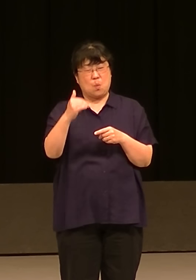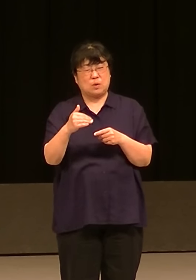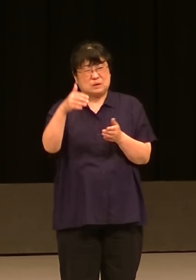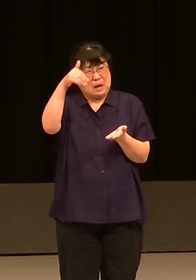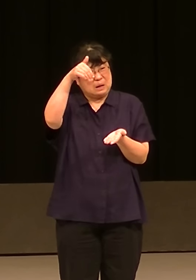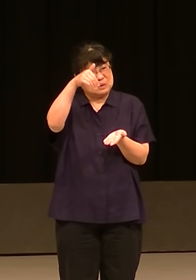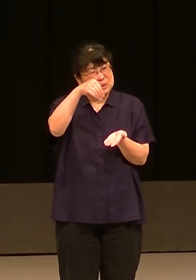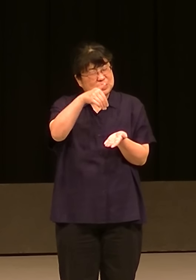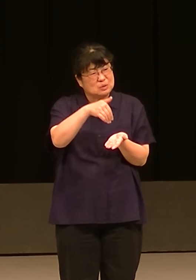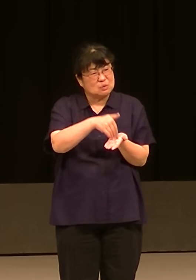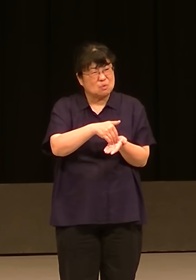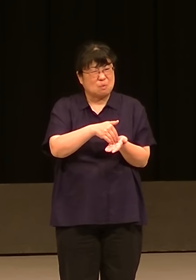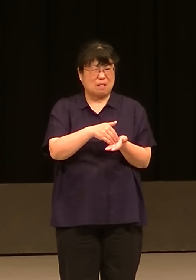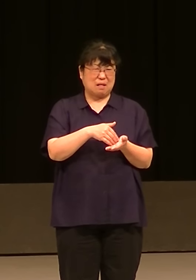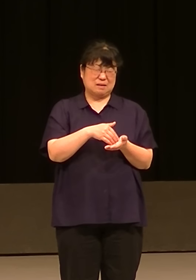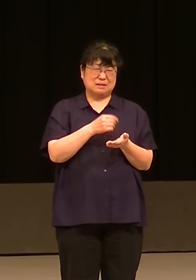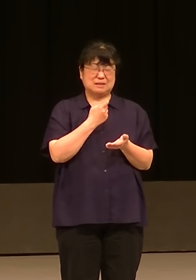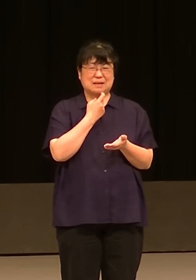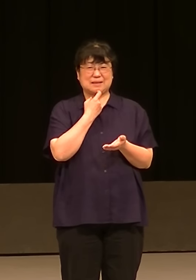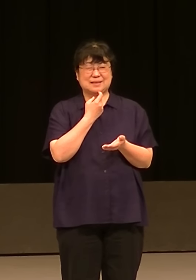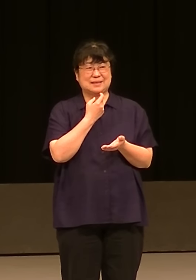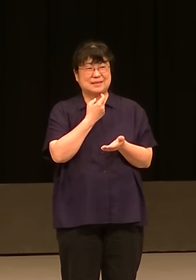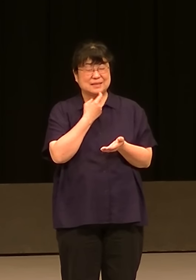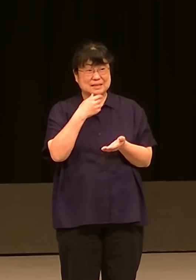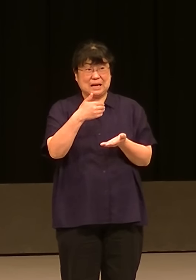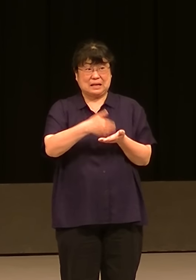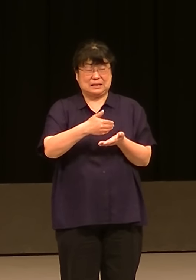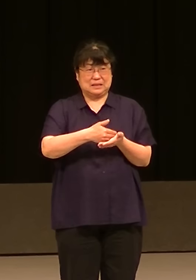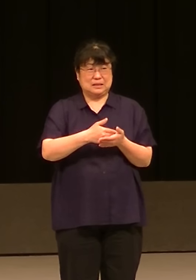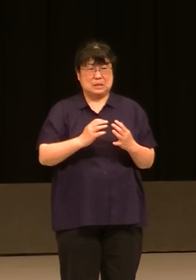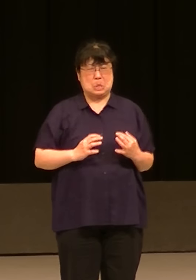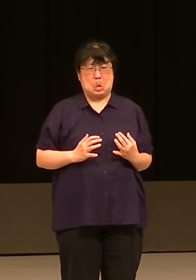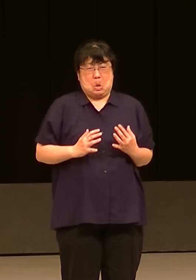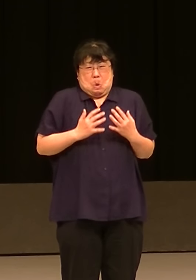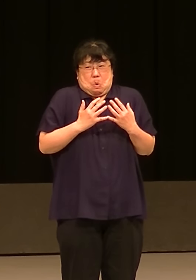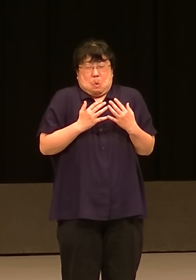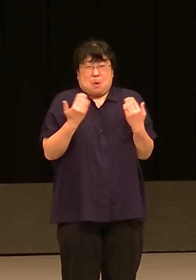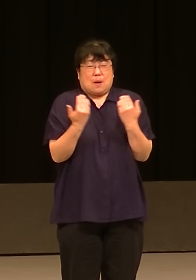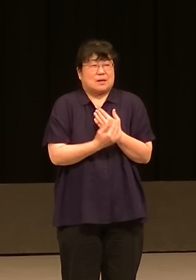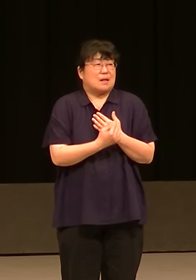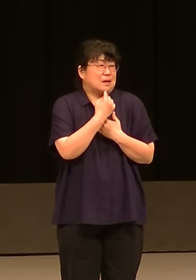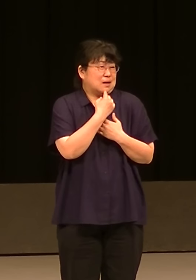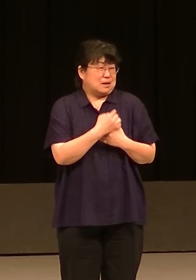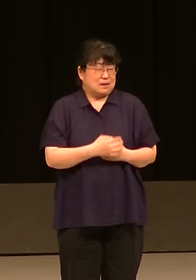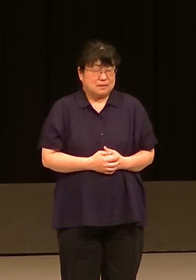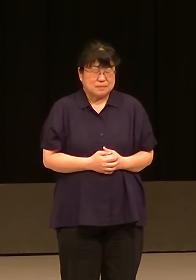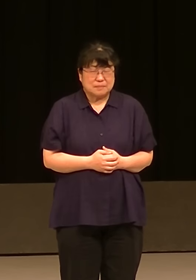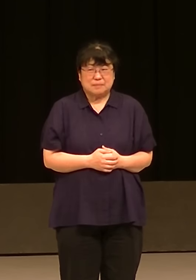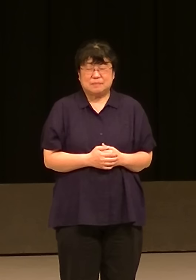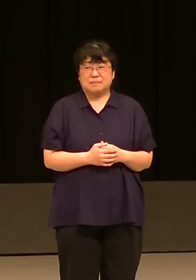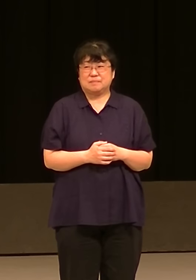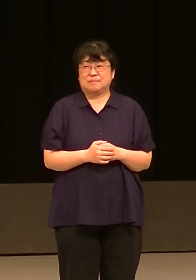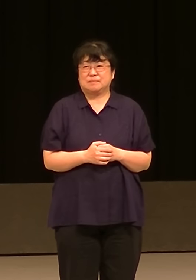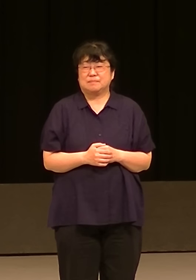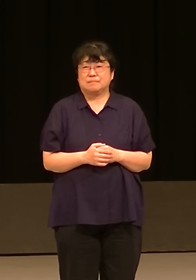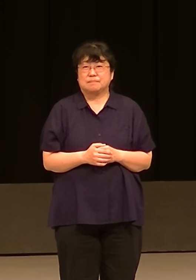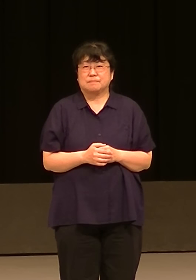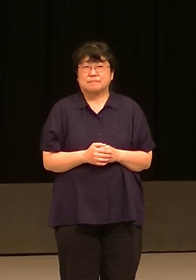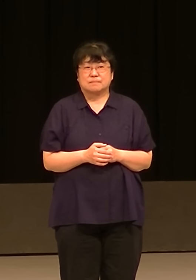当きな臭い、という意味で立前感増加させるものにどんどんなってい